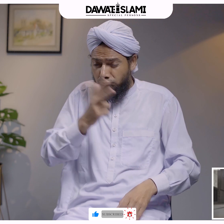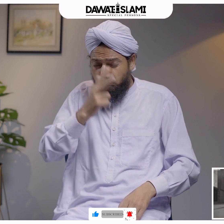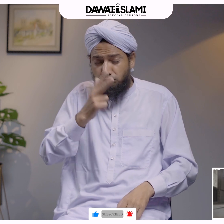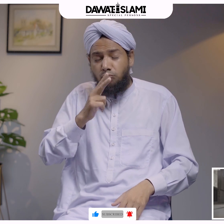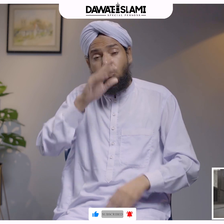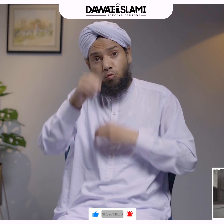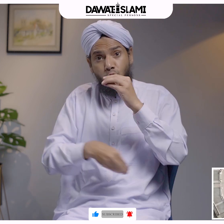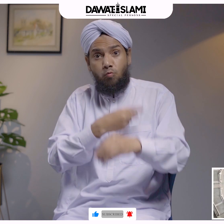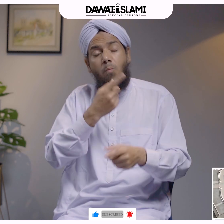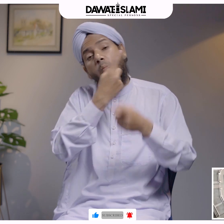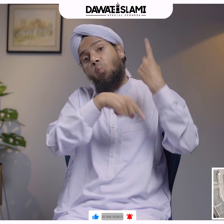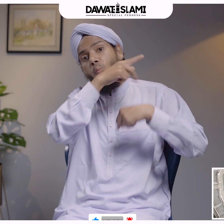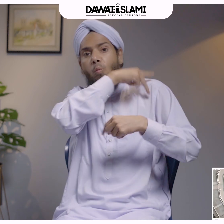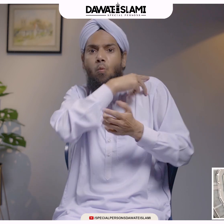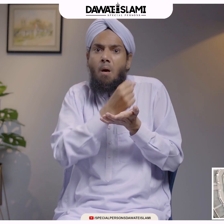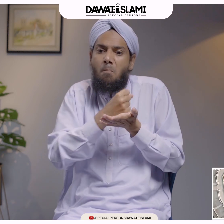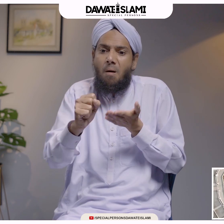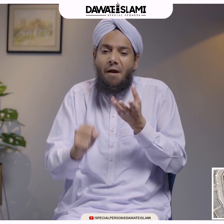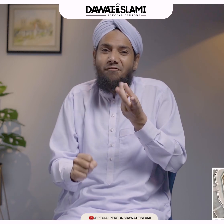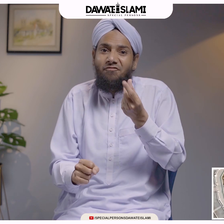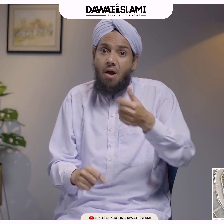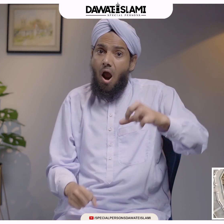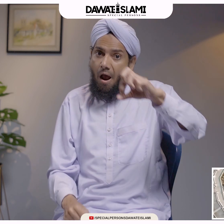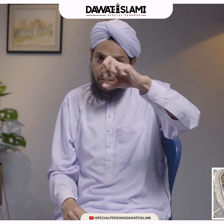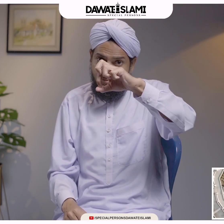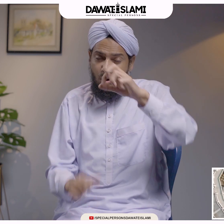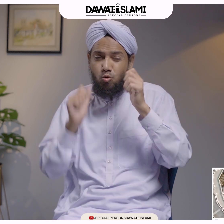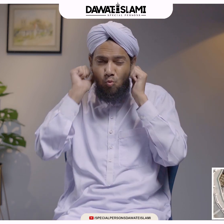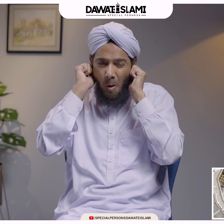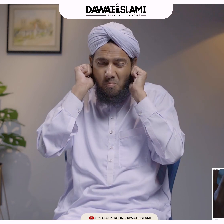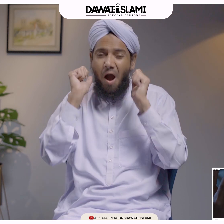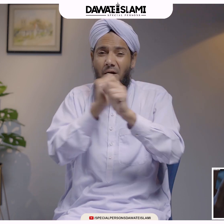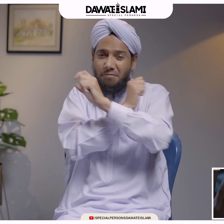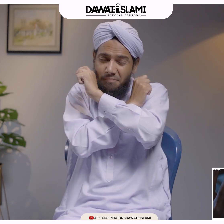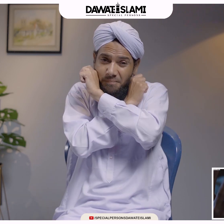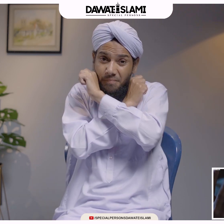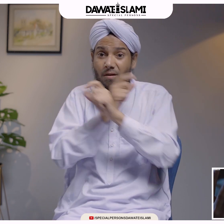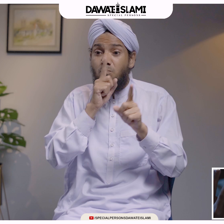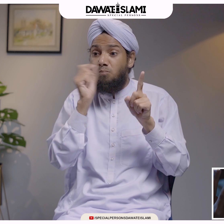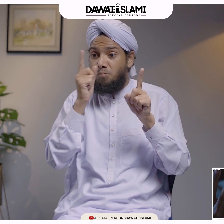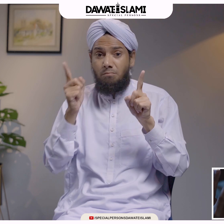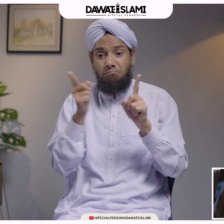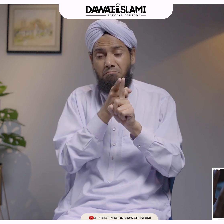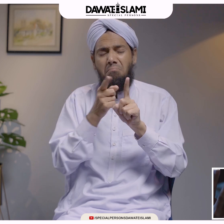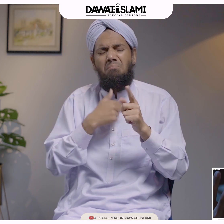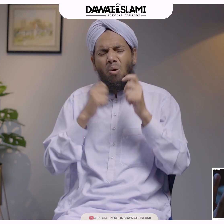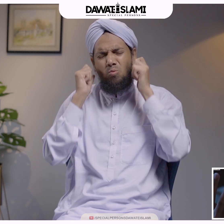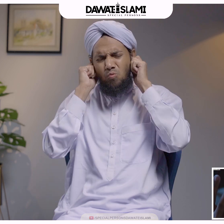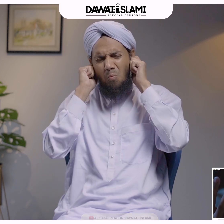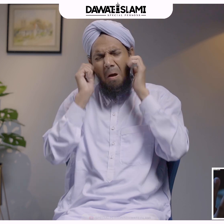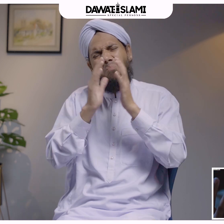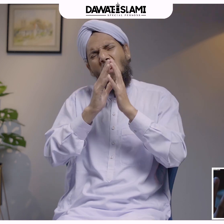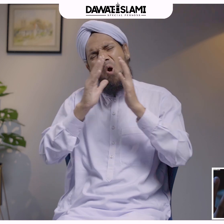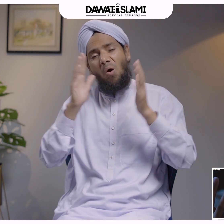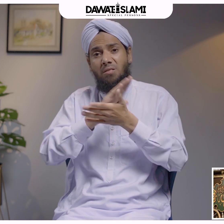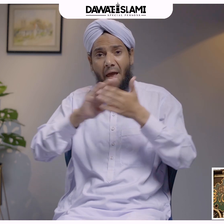اللہ کی عبادت کی، اس کے پچھلے گناہ معاف کر دیے جائیں گے۔ نمبر 8، توبہ، ماہ رمضان میں استغفار